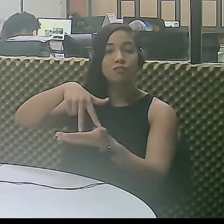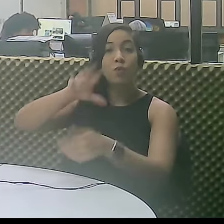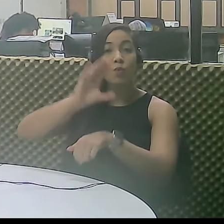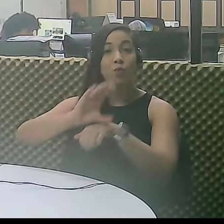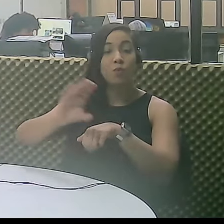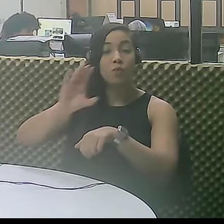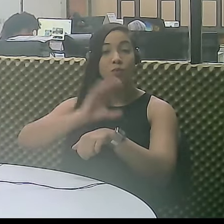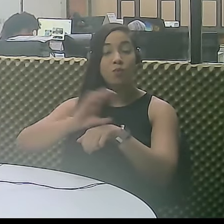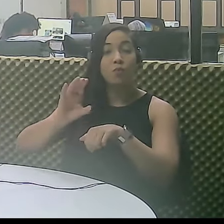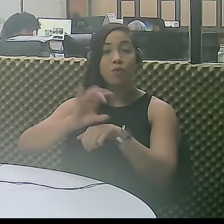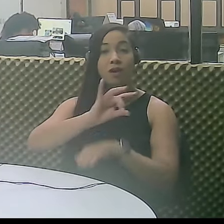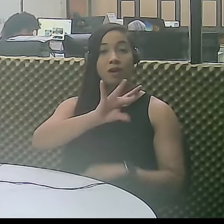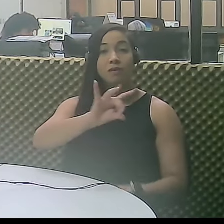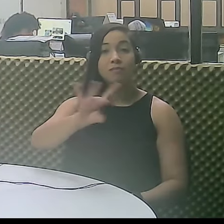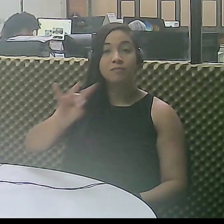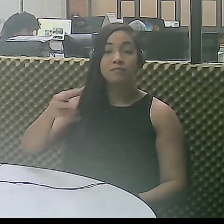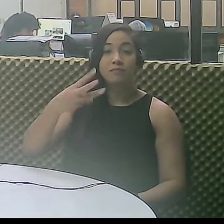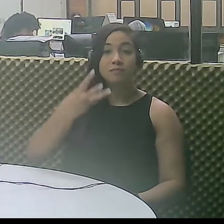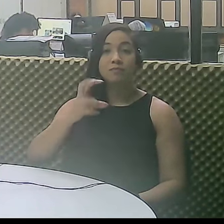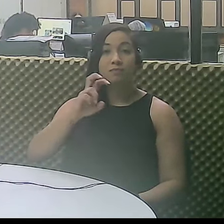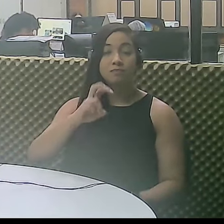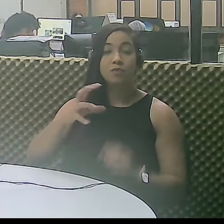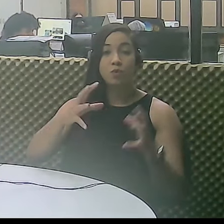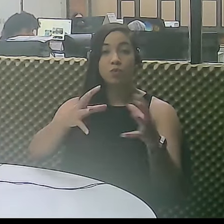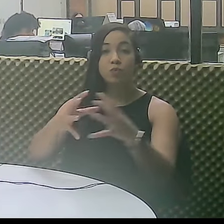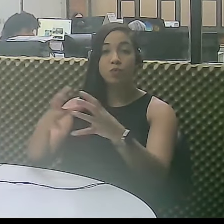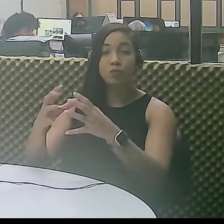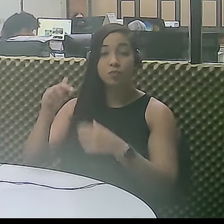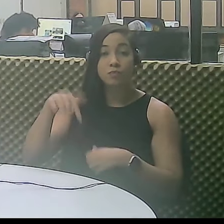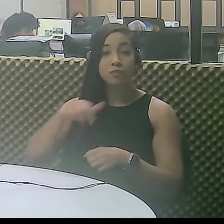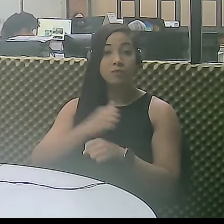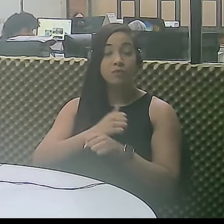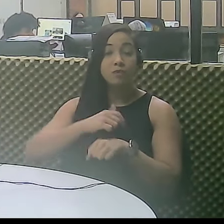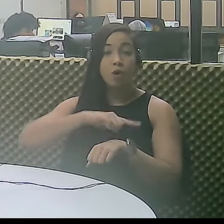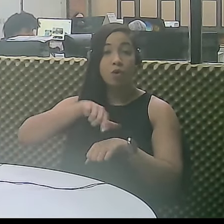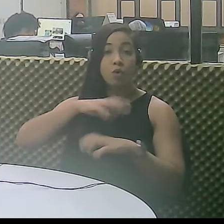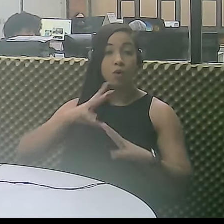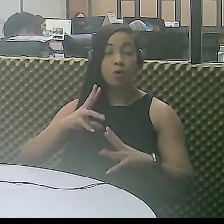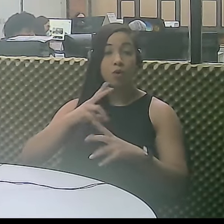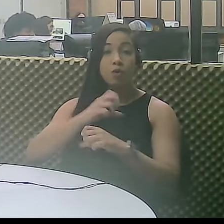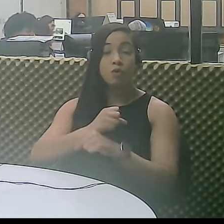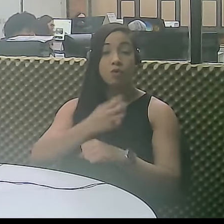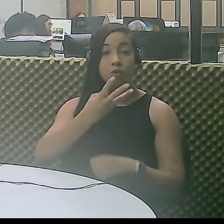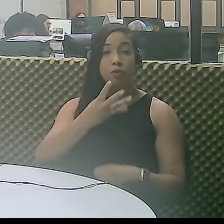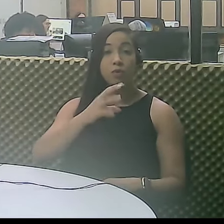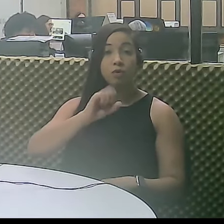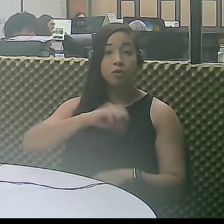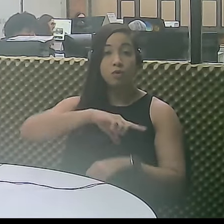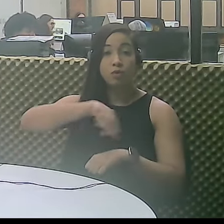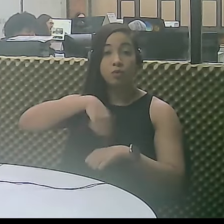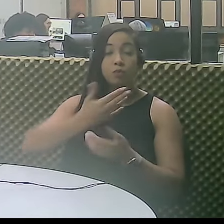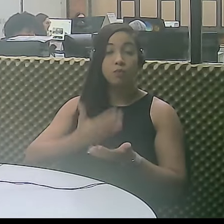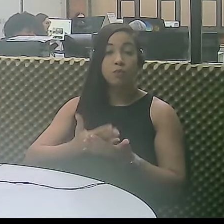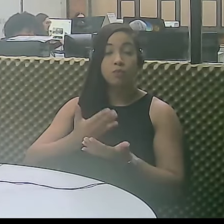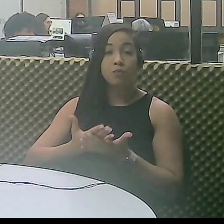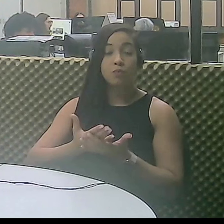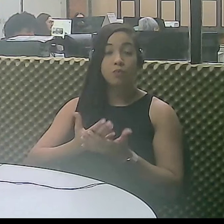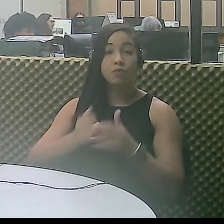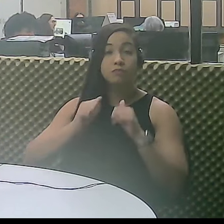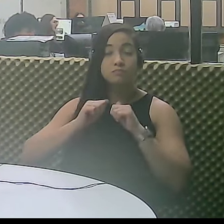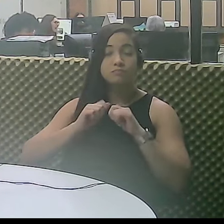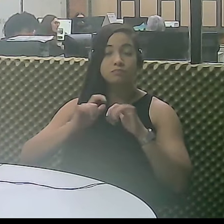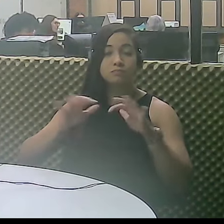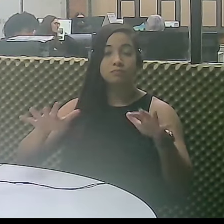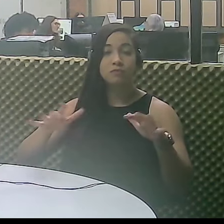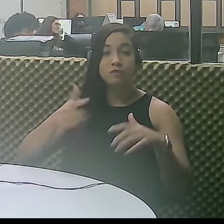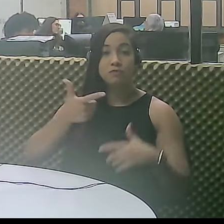curso contemplou cada uma das 35 turmas deste ano com carga horária total de 48 horas aula, distribuídas